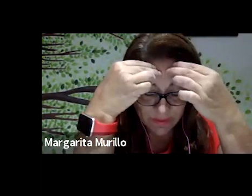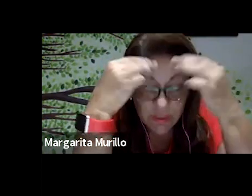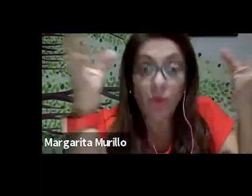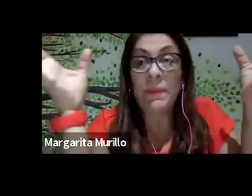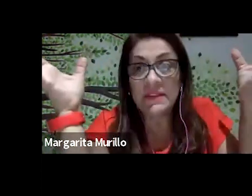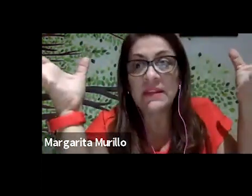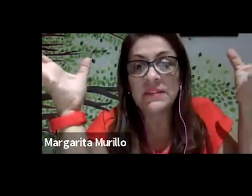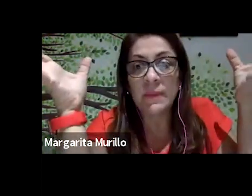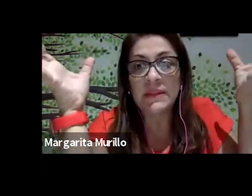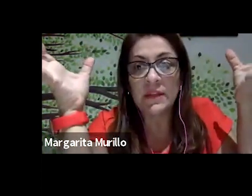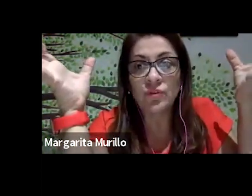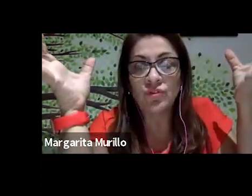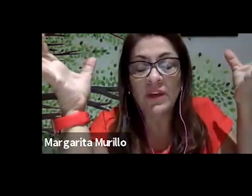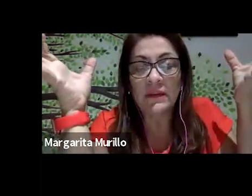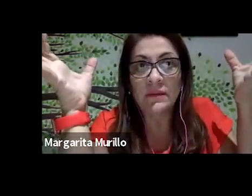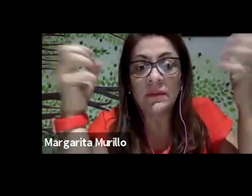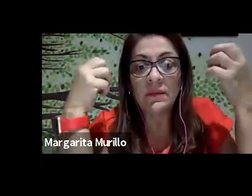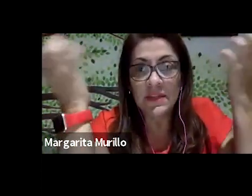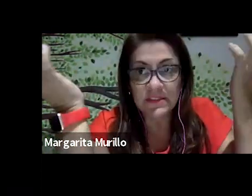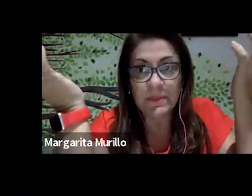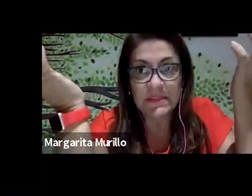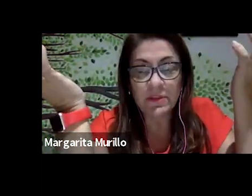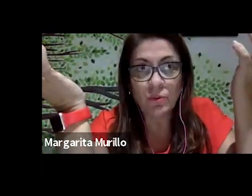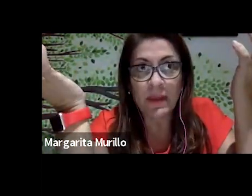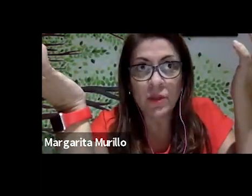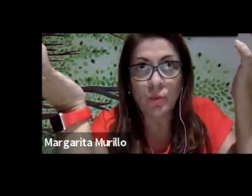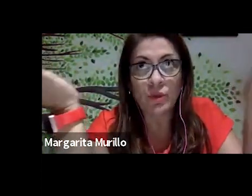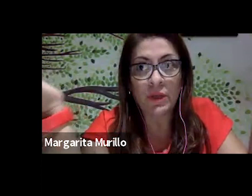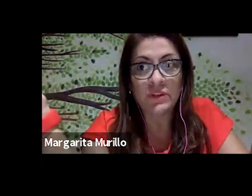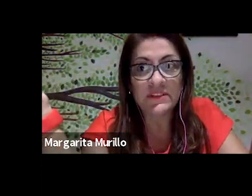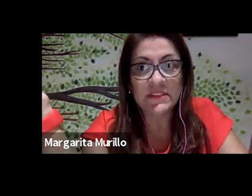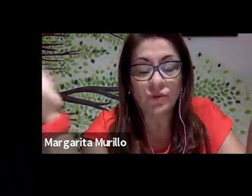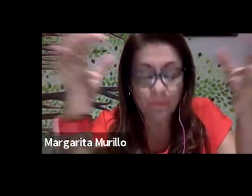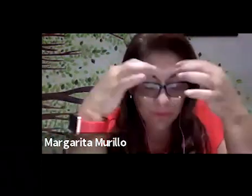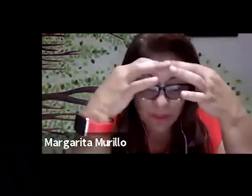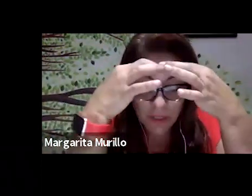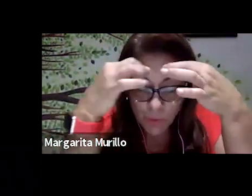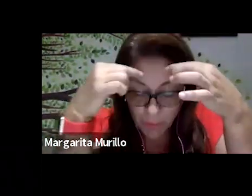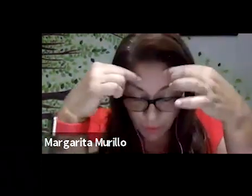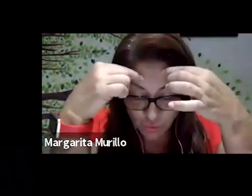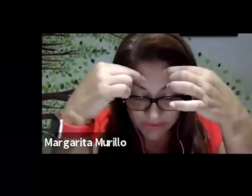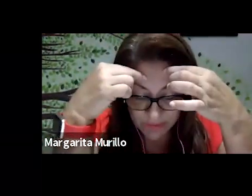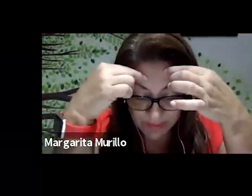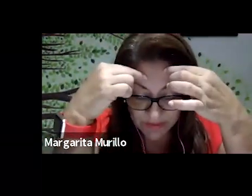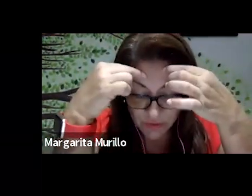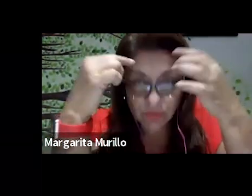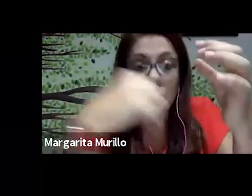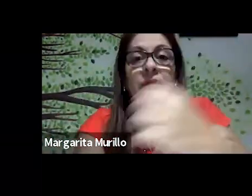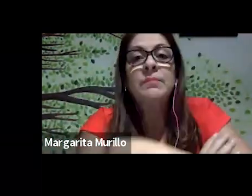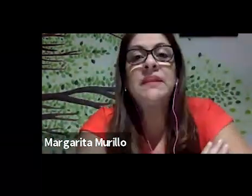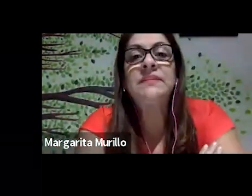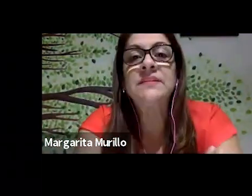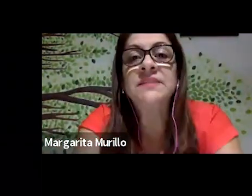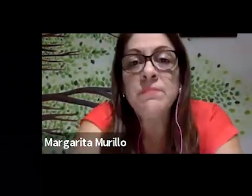y no perder este imaginario social ni este pensamiento mágico porque lo necesito Y cómo puedo yo activar esto